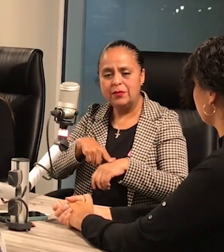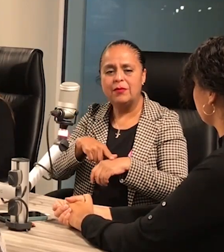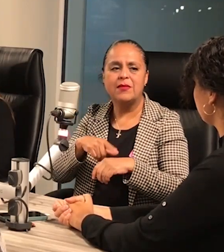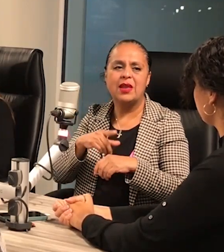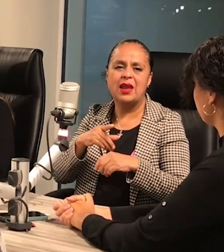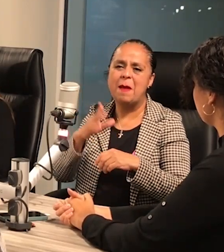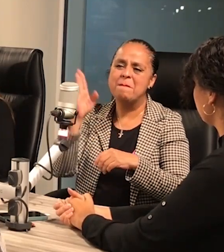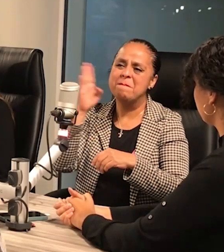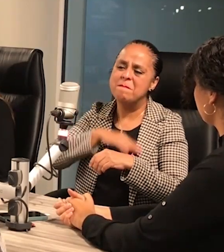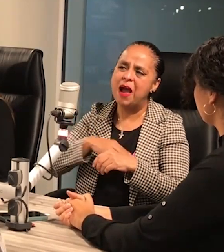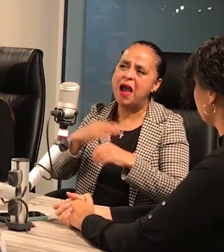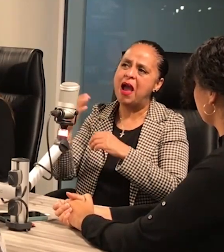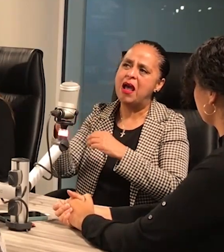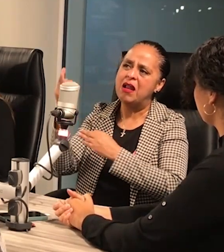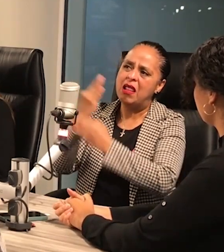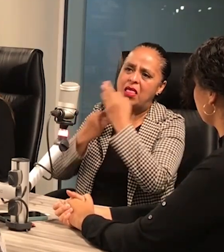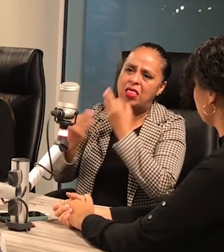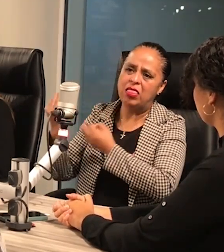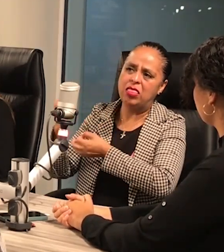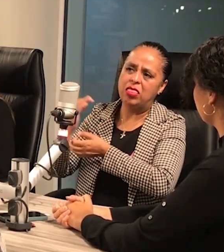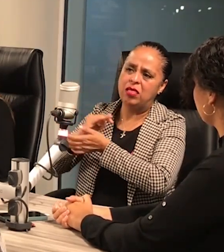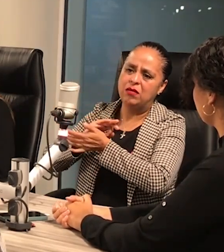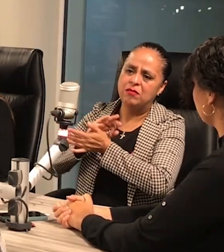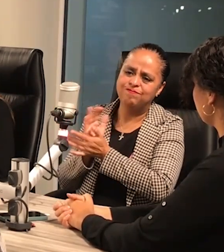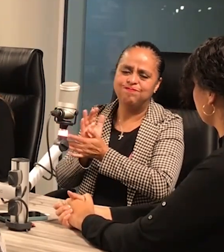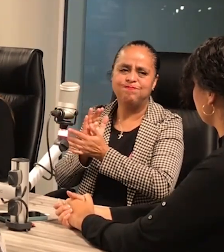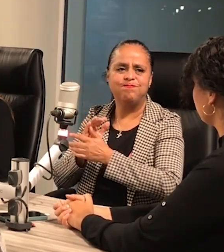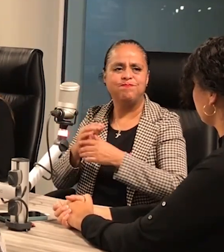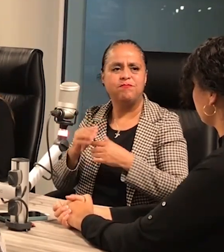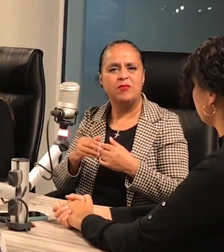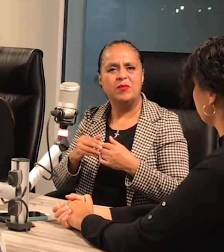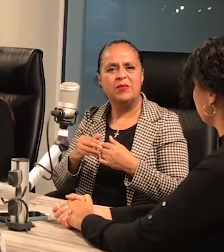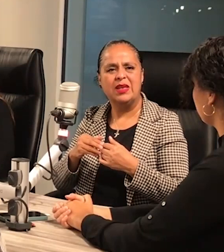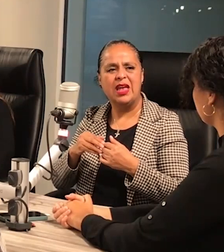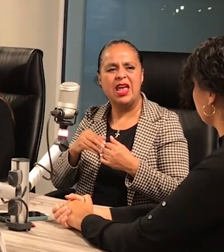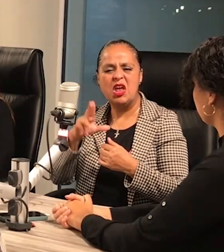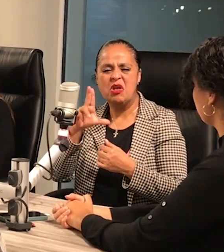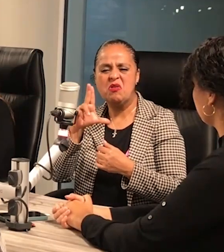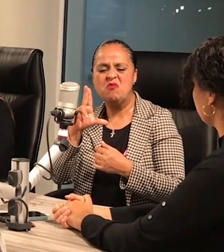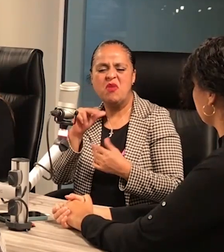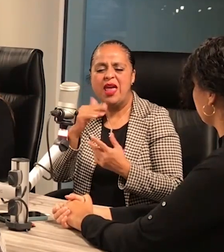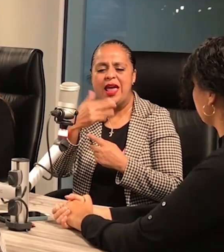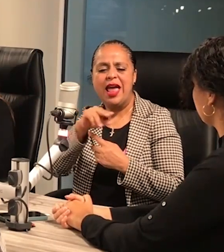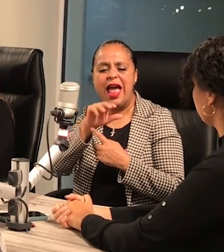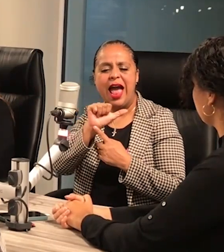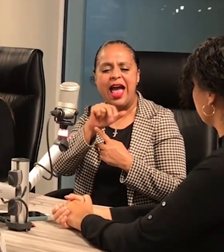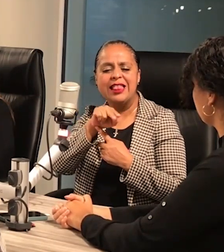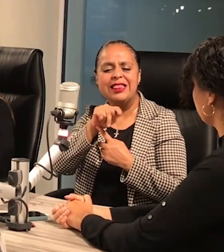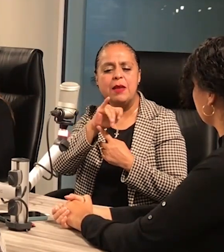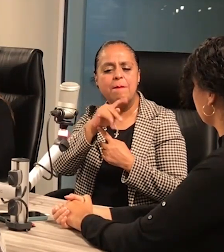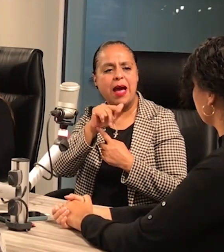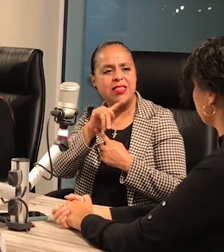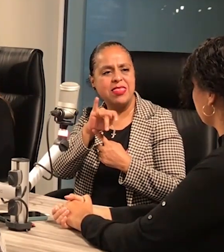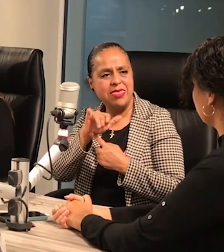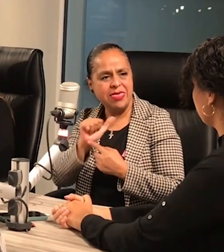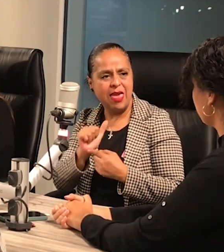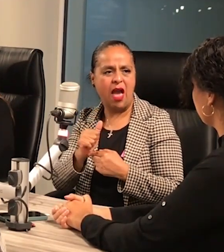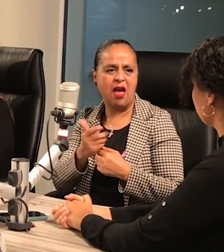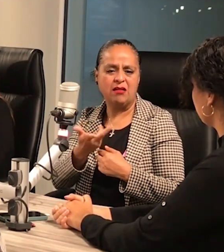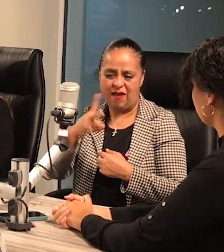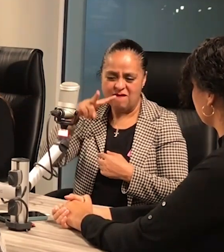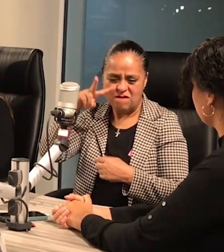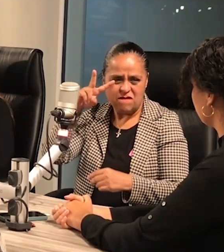malos tratos, a esta cuestión de, pues sí, la antipatía sobre las realidades que